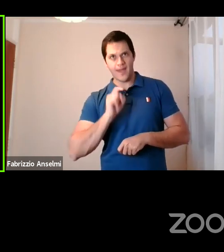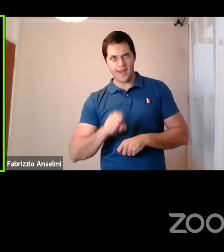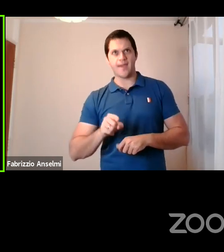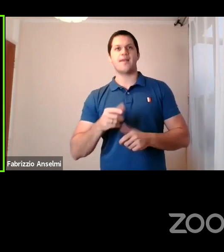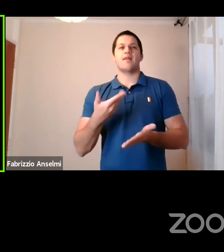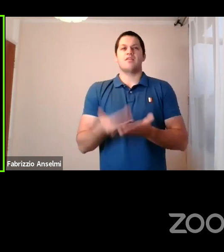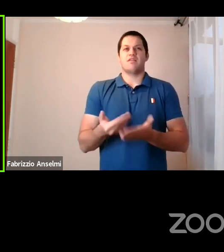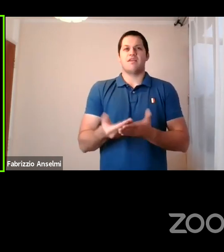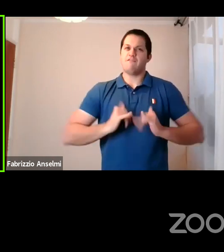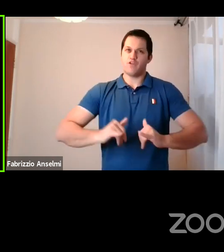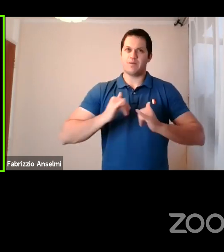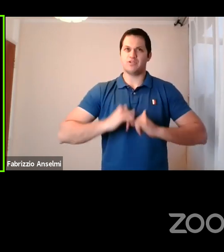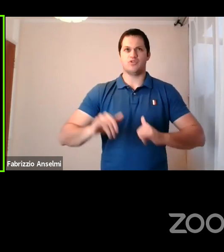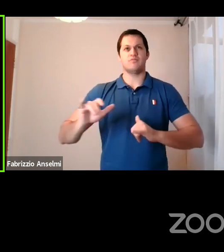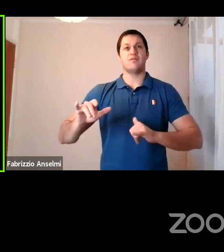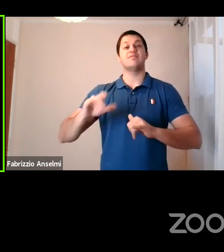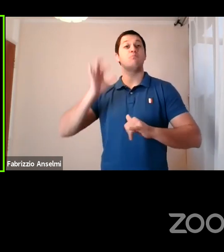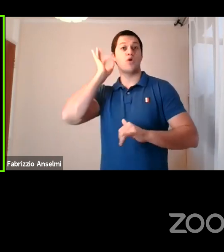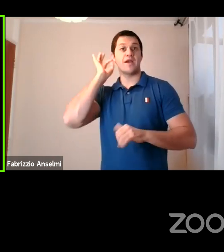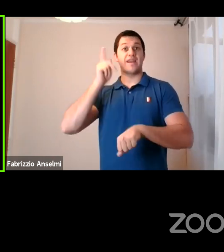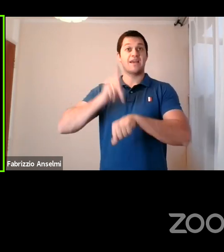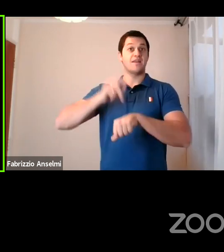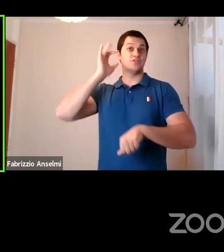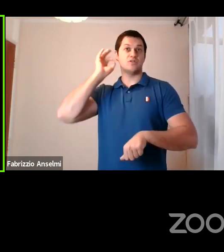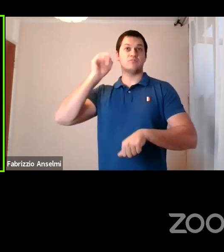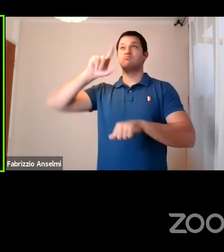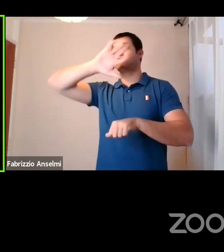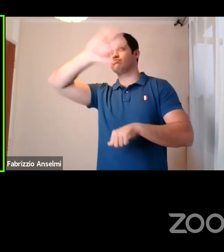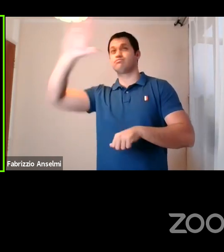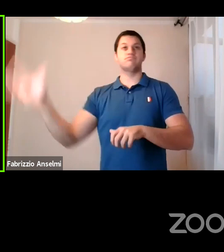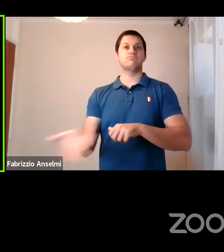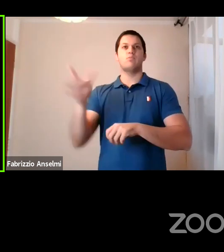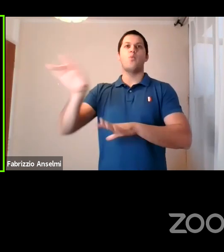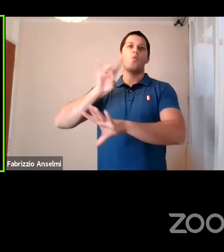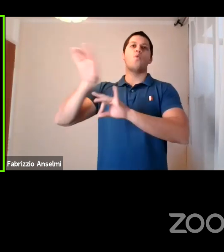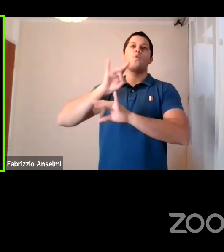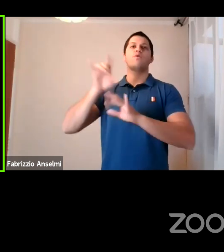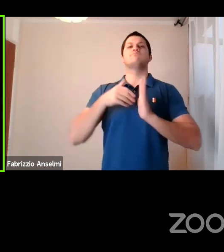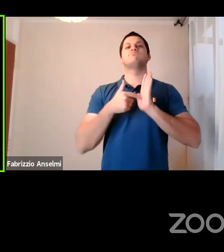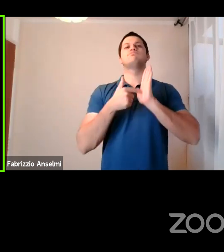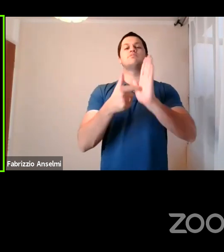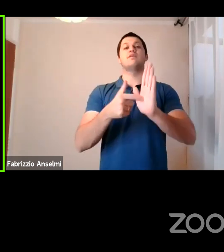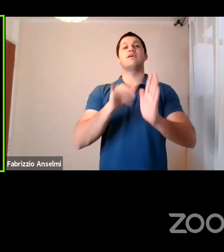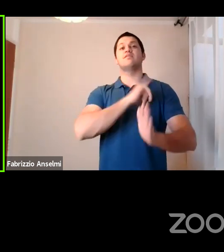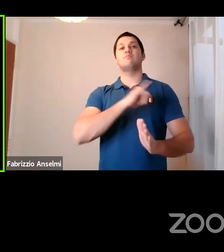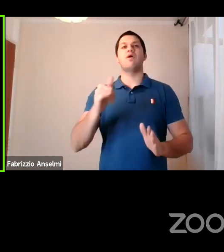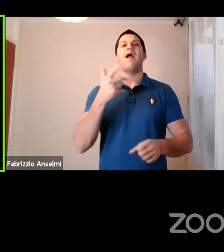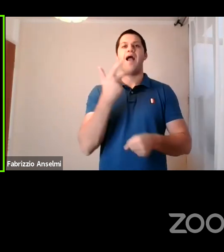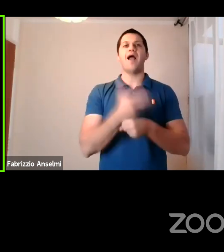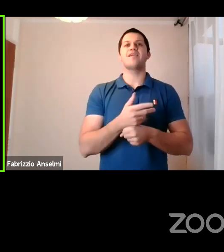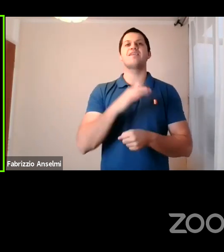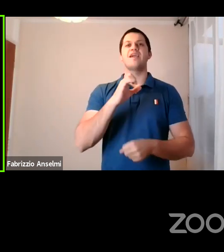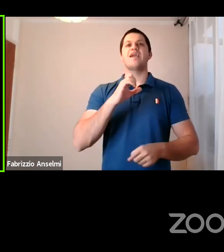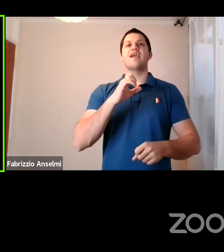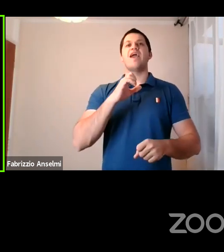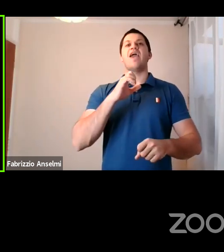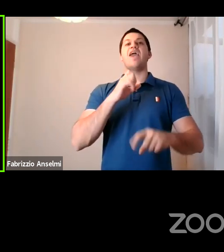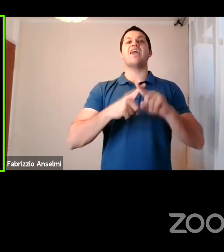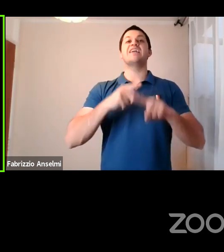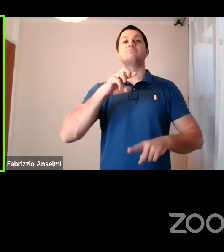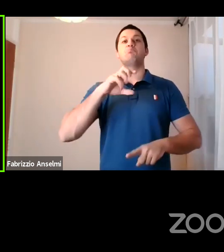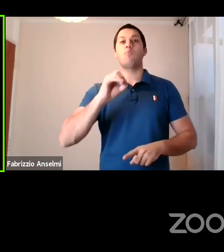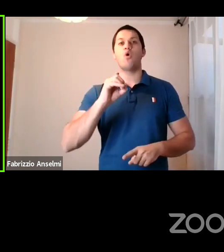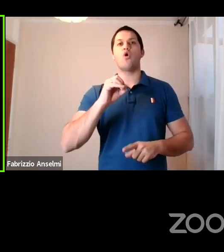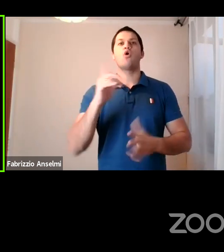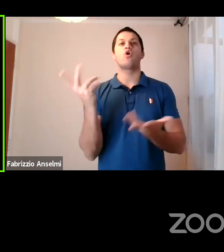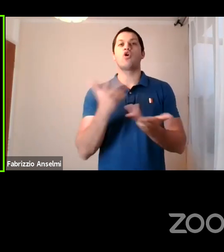oportunidad una exposición, pero de manera virtual. Y les quiero mostrar, porque está todavía disponible en el Flickr de